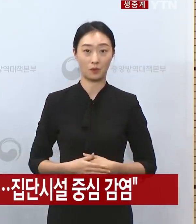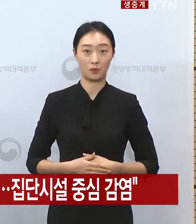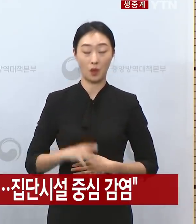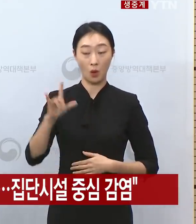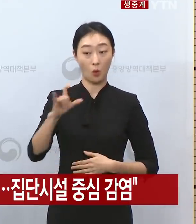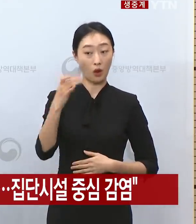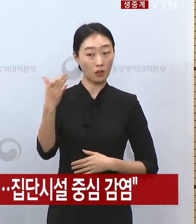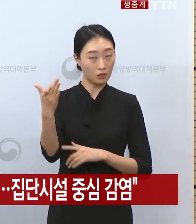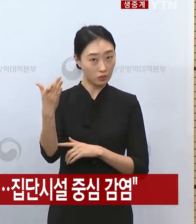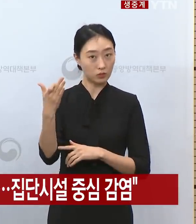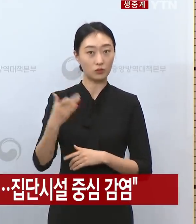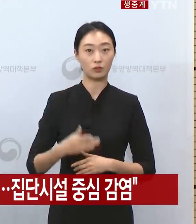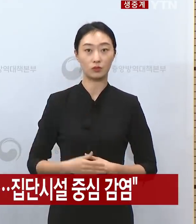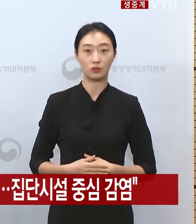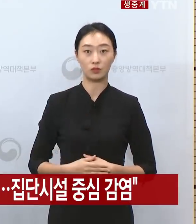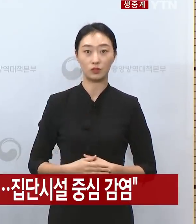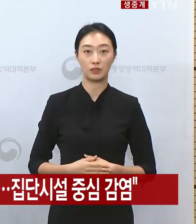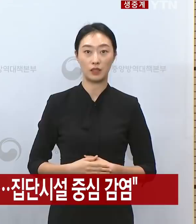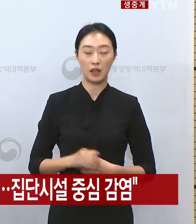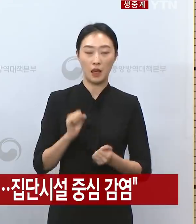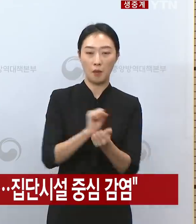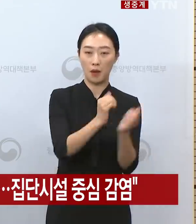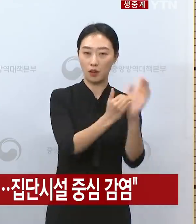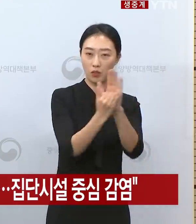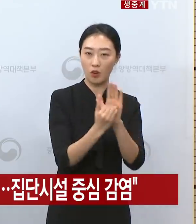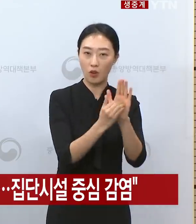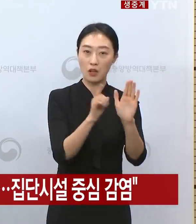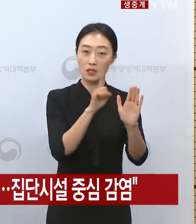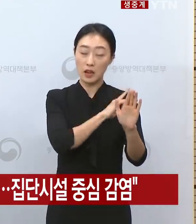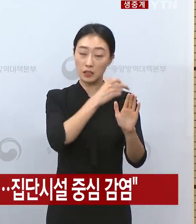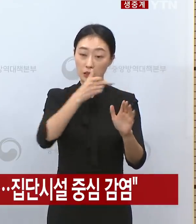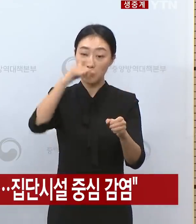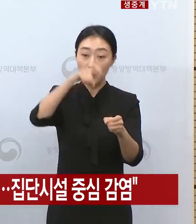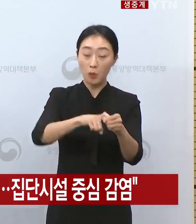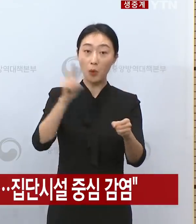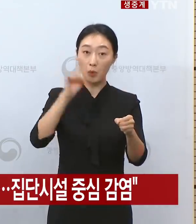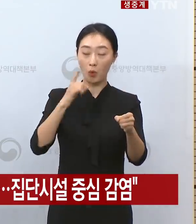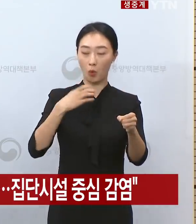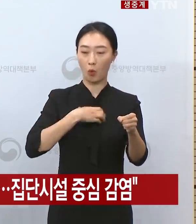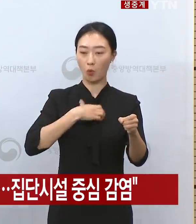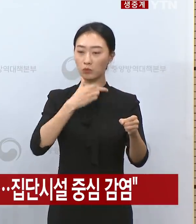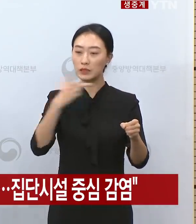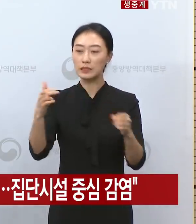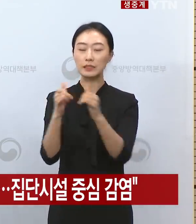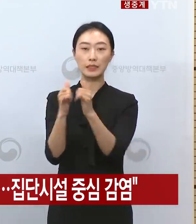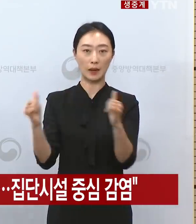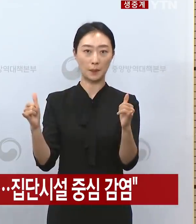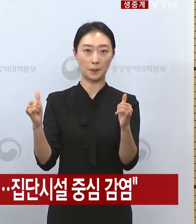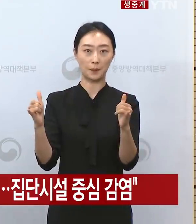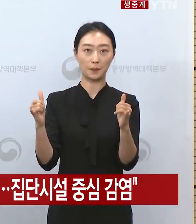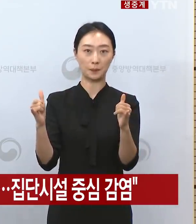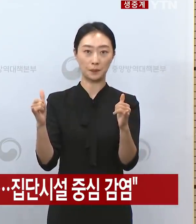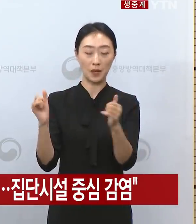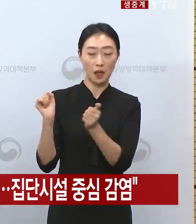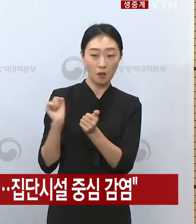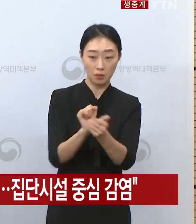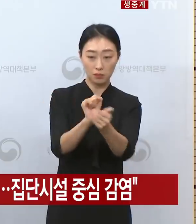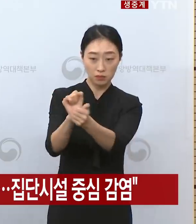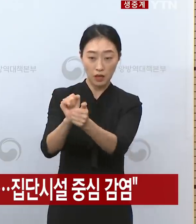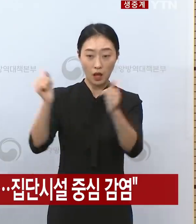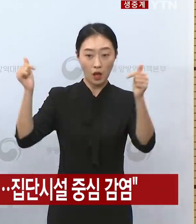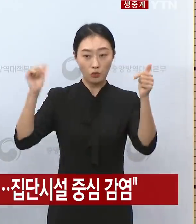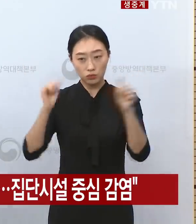바이러스 19의 방역의 최대 목표는 고위험군의 이환과 사망을 줄이고 또